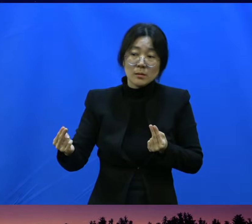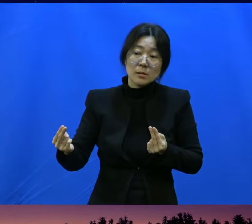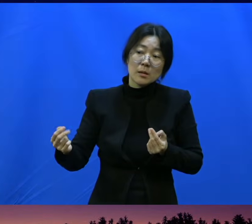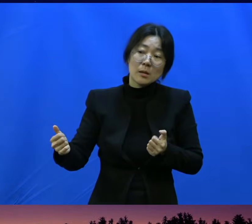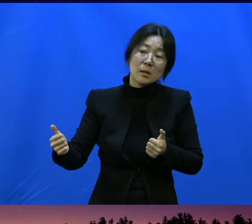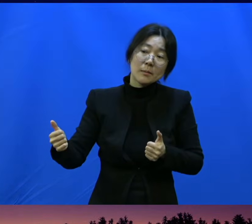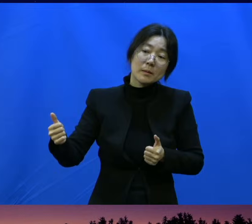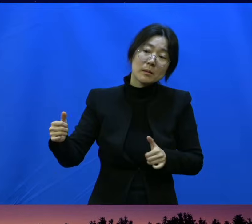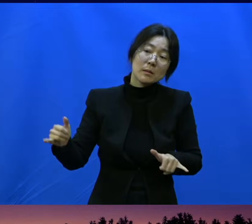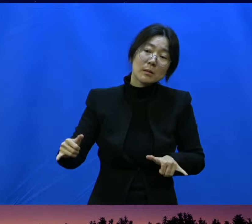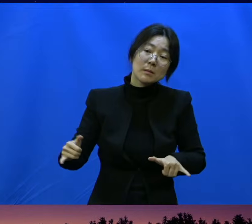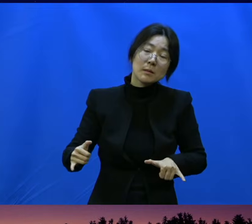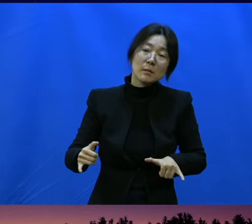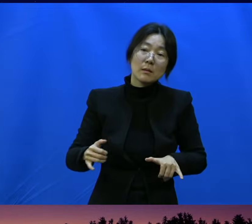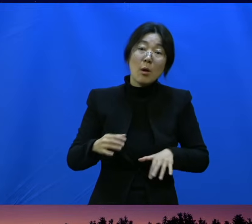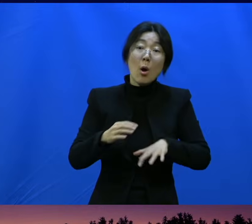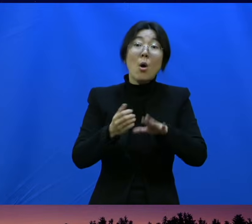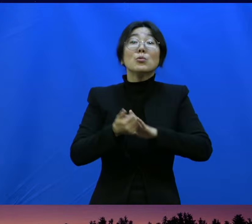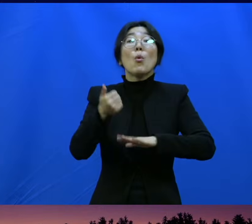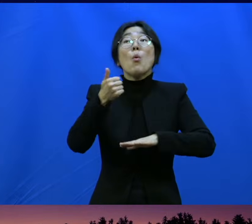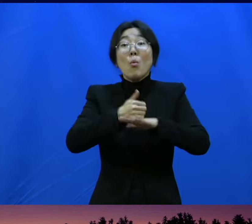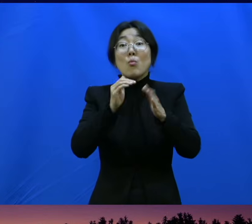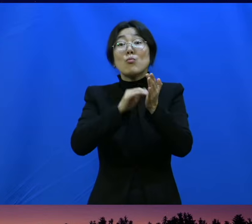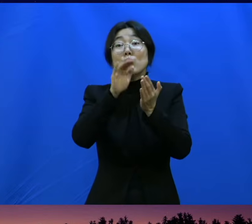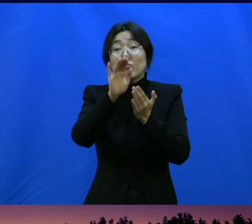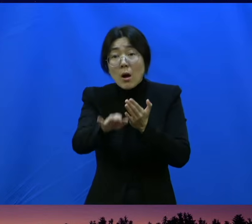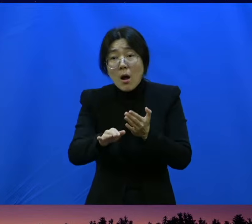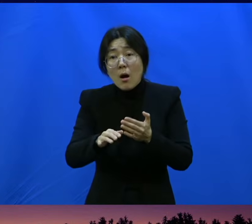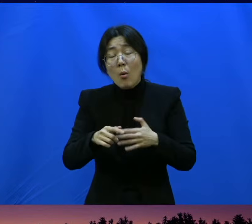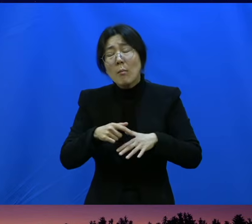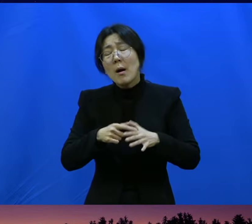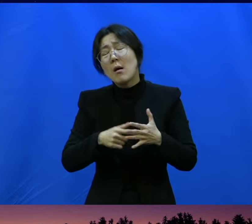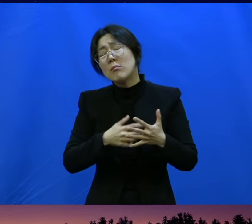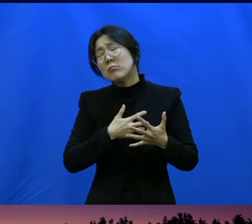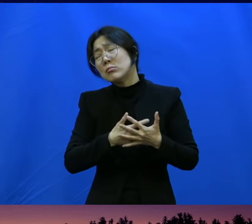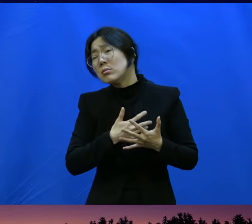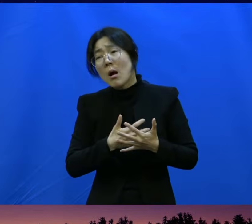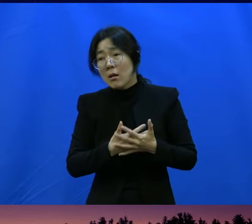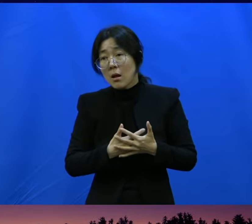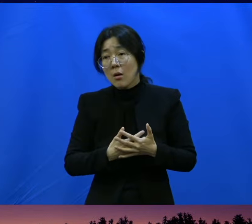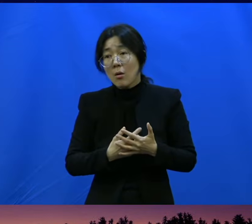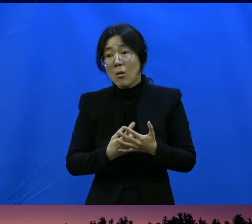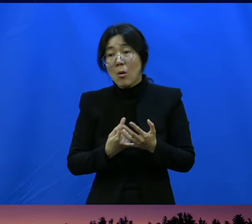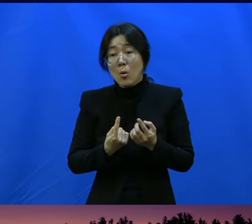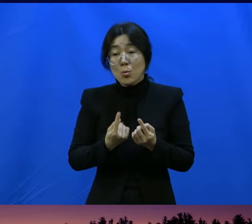성공을 해도 불안해요, 여러분. 아니, 성공하니까 더 불안한 거예요. 높은 데 가면 더 불안해져요.